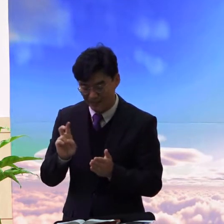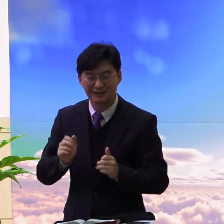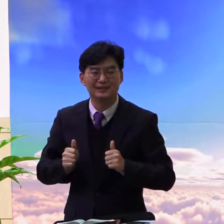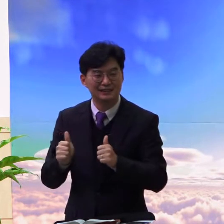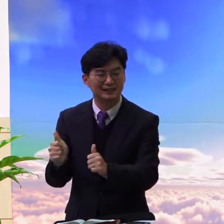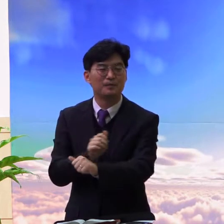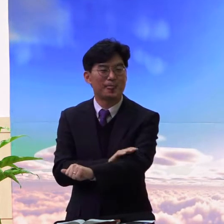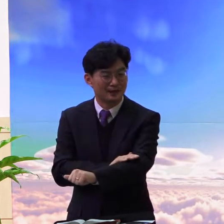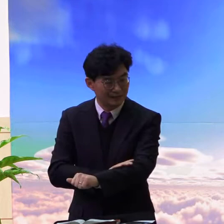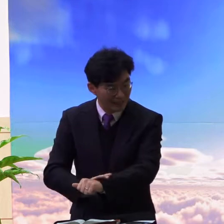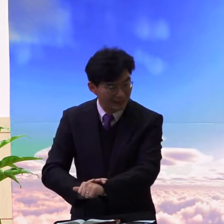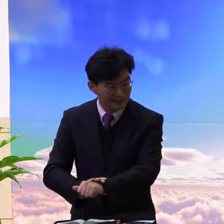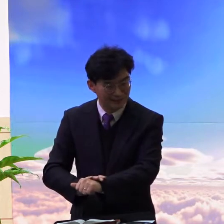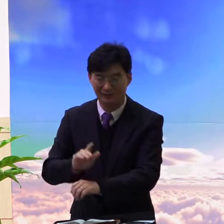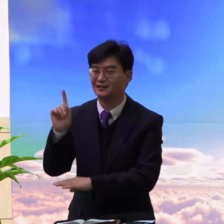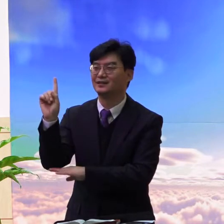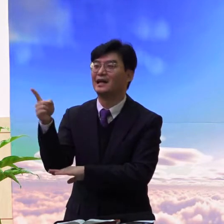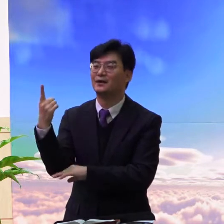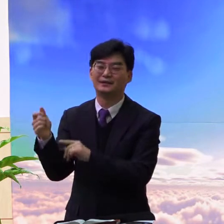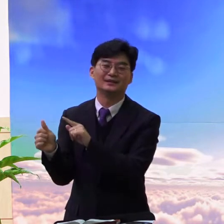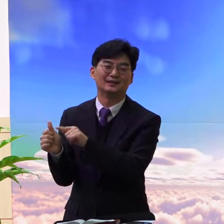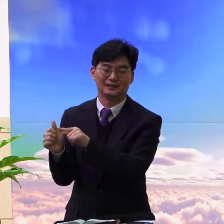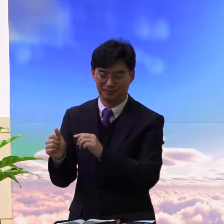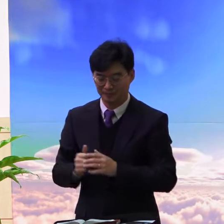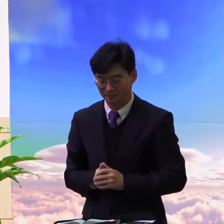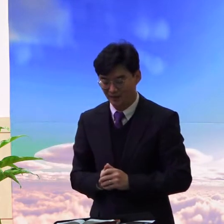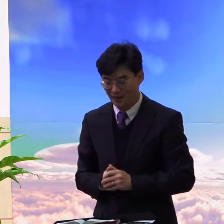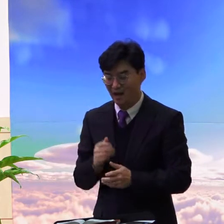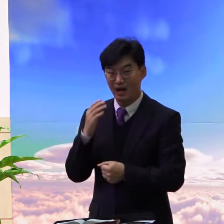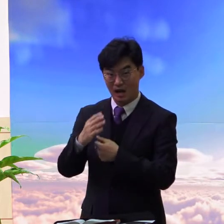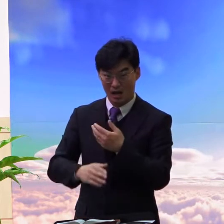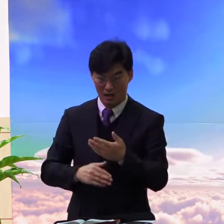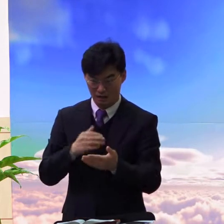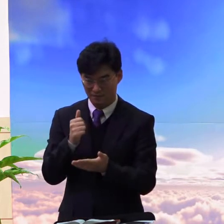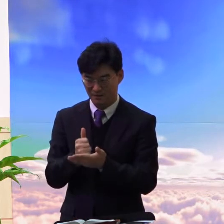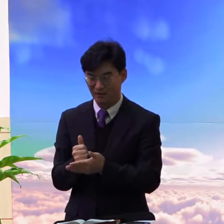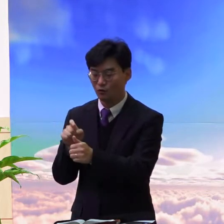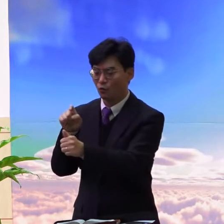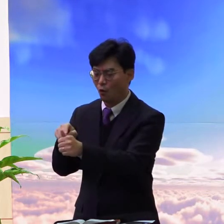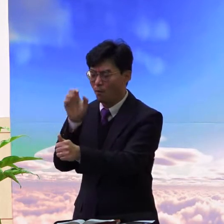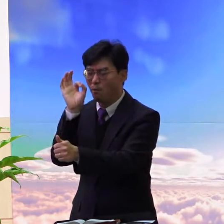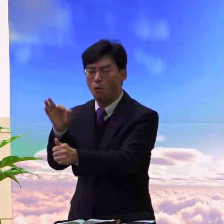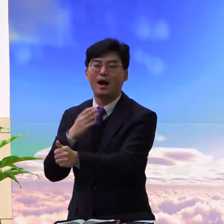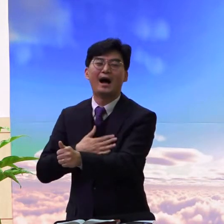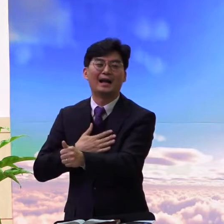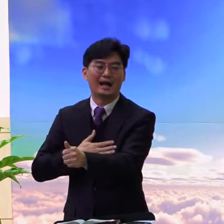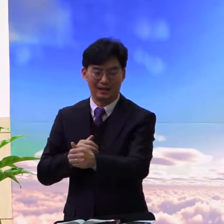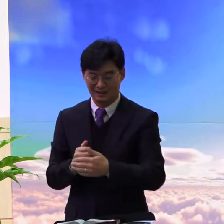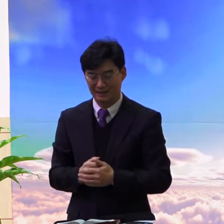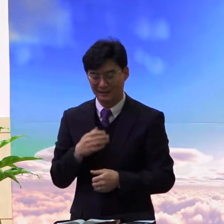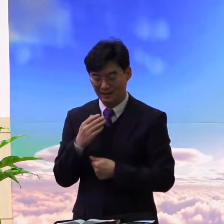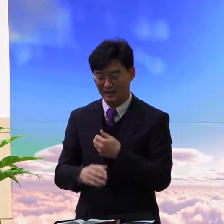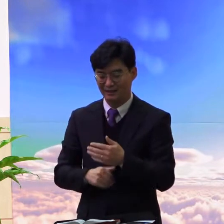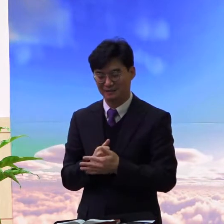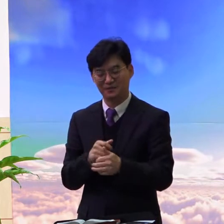모든 것을 다 아시는, 너무나 잘 아시는 하나님께서 다윗에게 대해서 이렇게